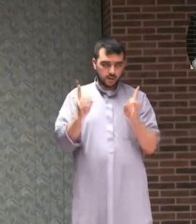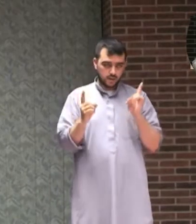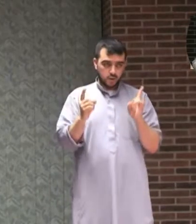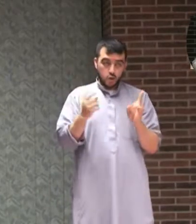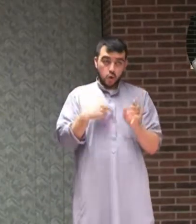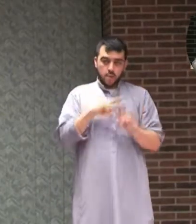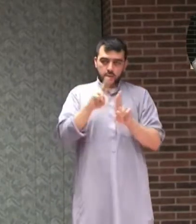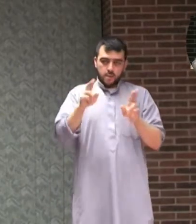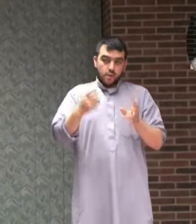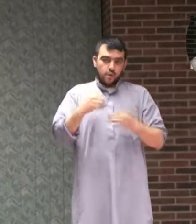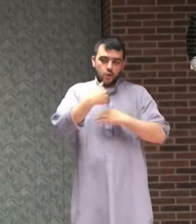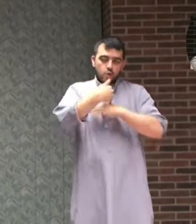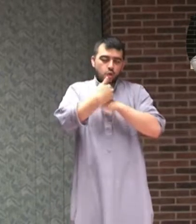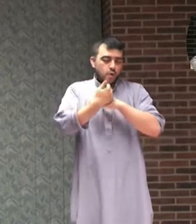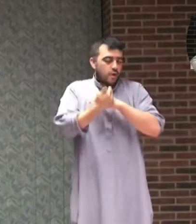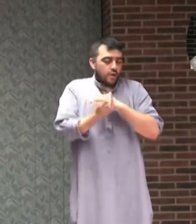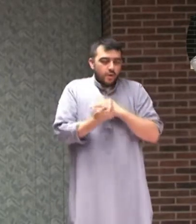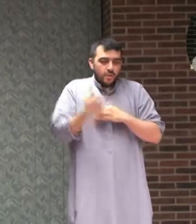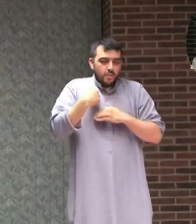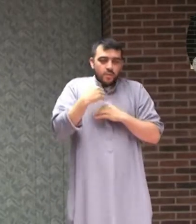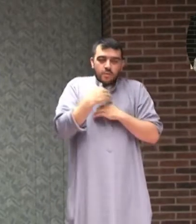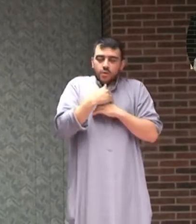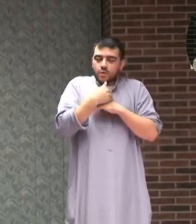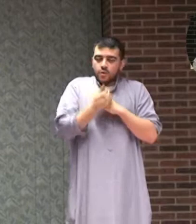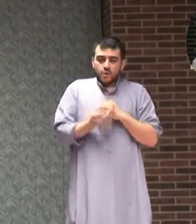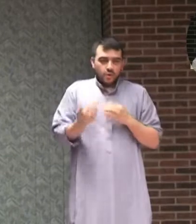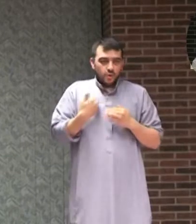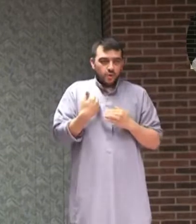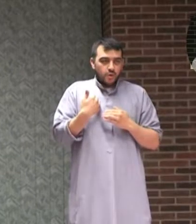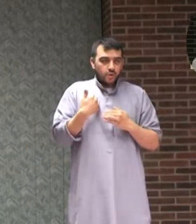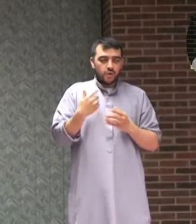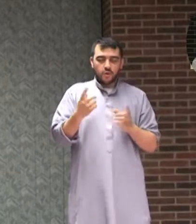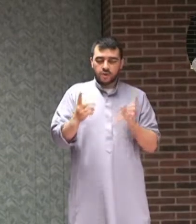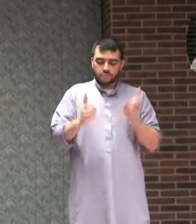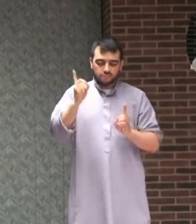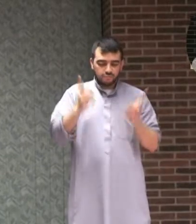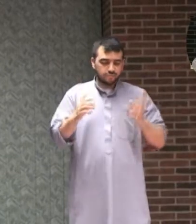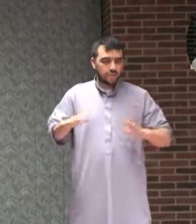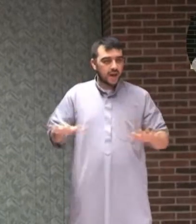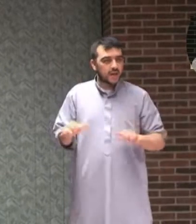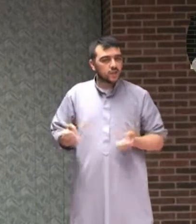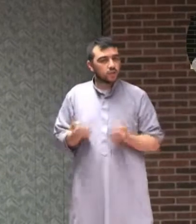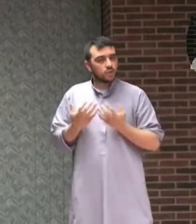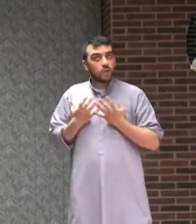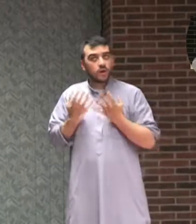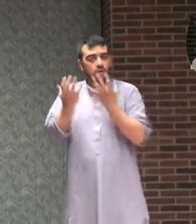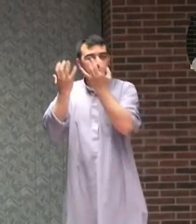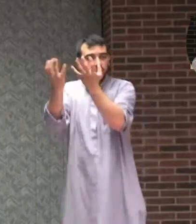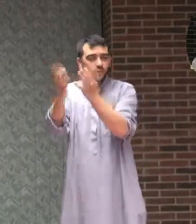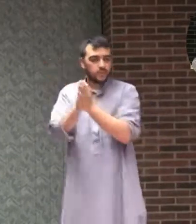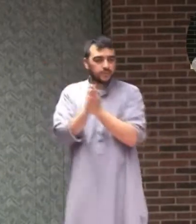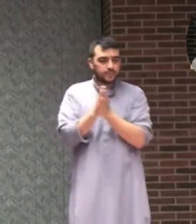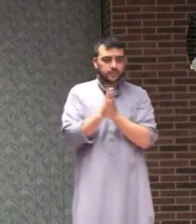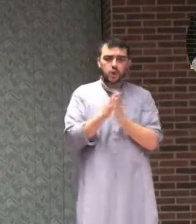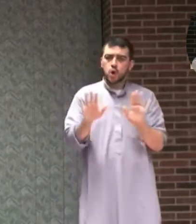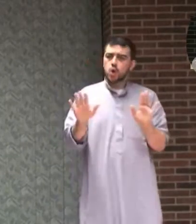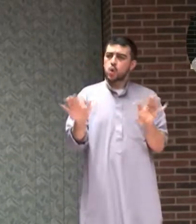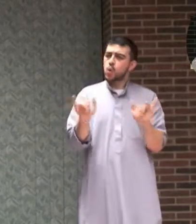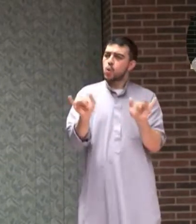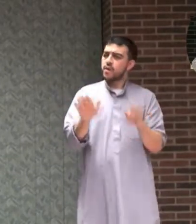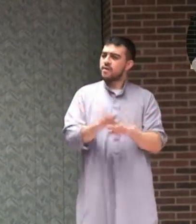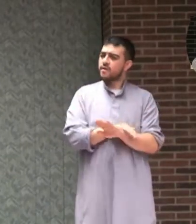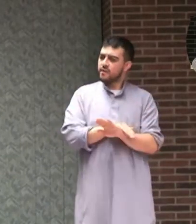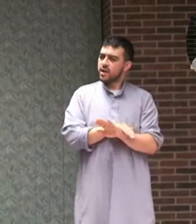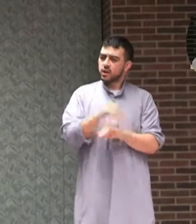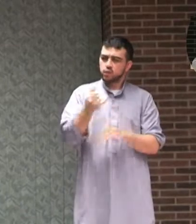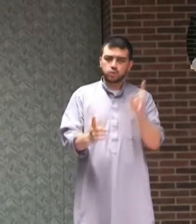de fête, est un jour où nous sommes heureux des actions que nous avons pu accomplir durant ce mois. Les bienséances à tenir